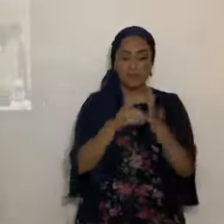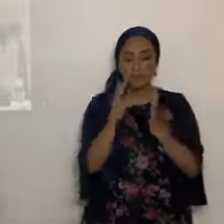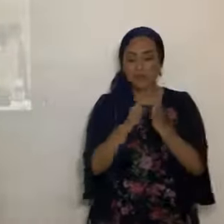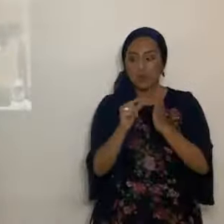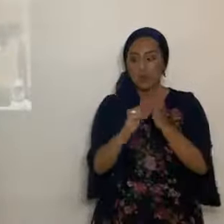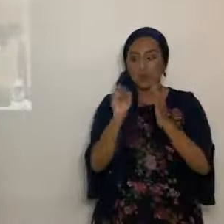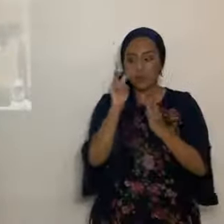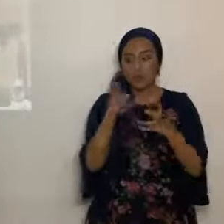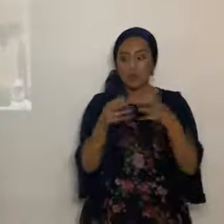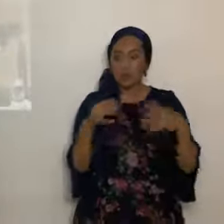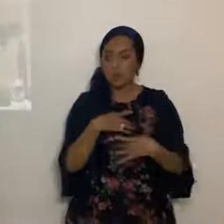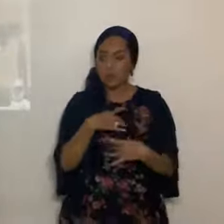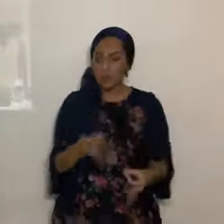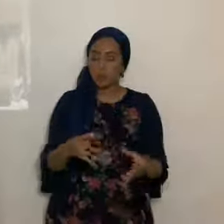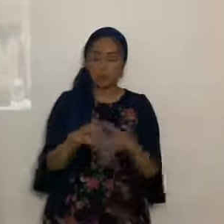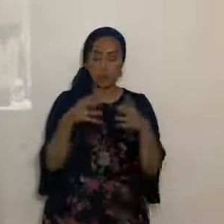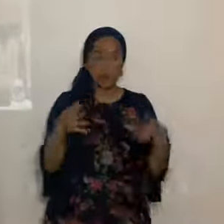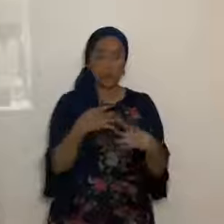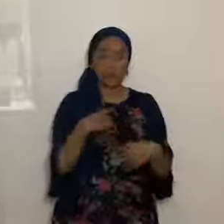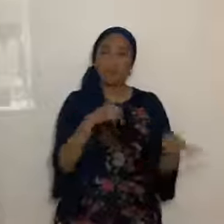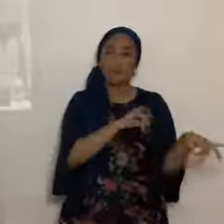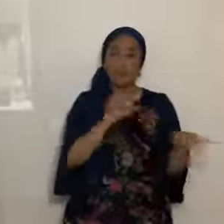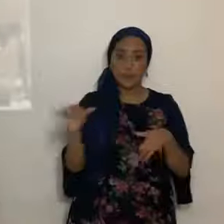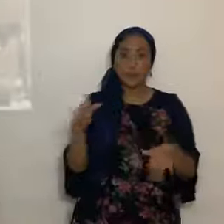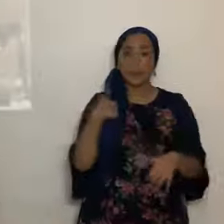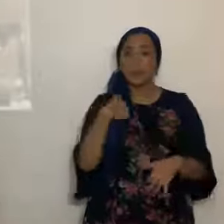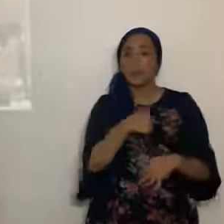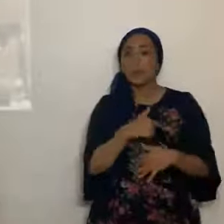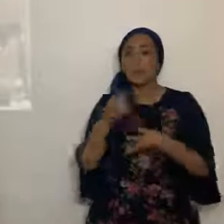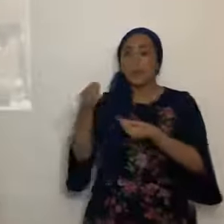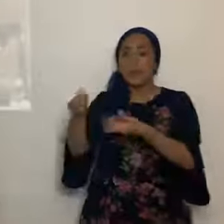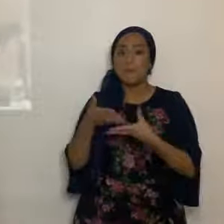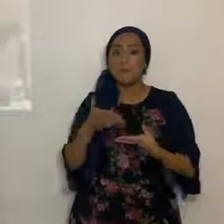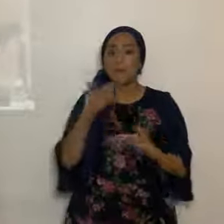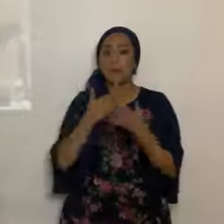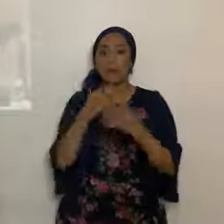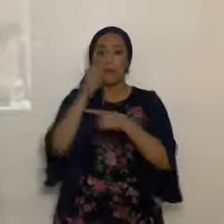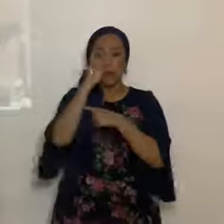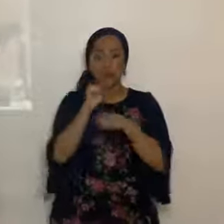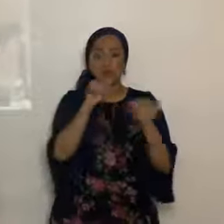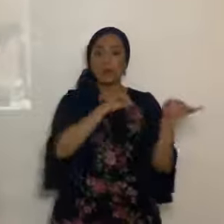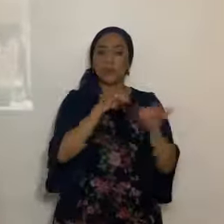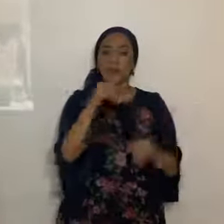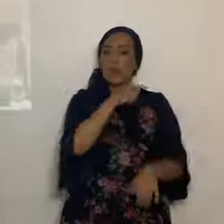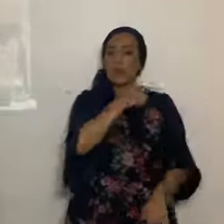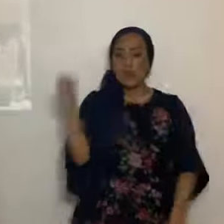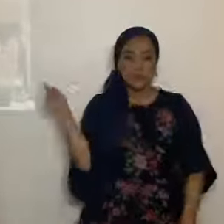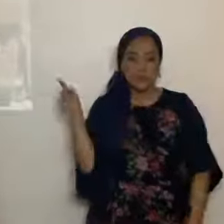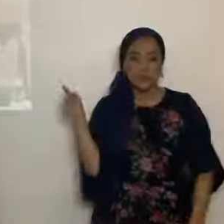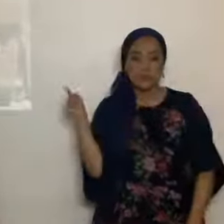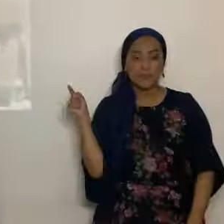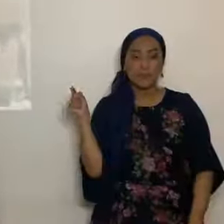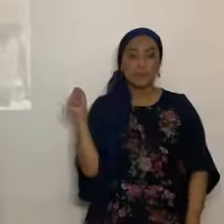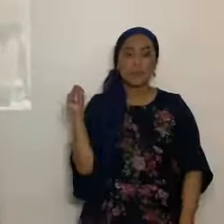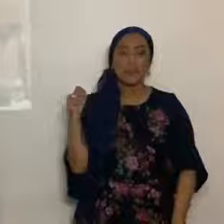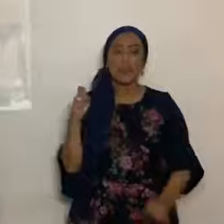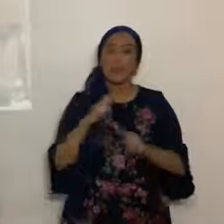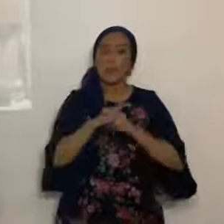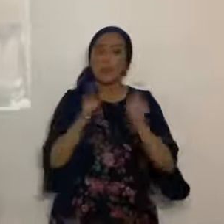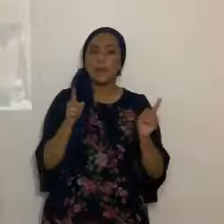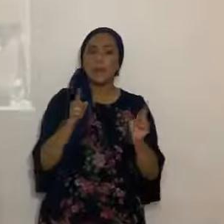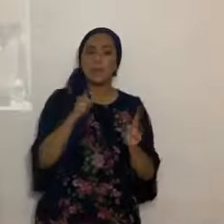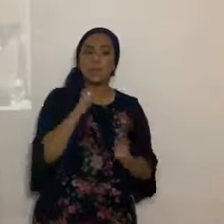verso 2 porque está interesantísimo esto, porque también a nosotros se nos ha anunciado la buena nueva como a ellos, o sea, los hijos de Israel, pero no